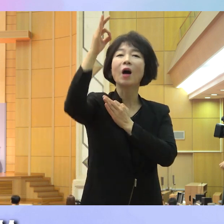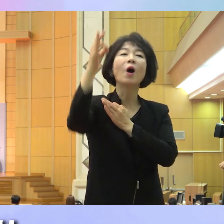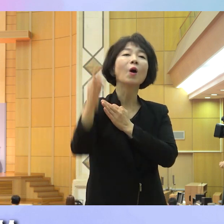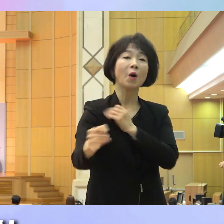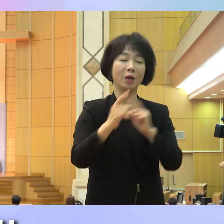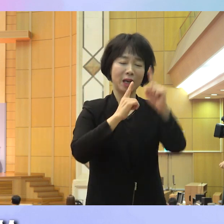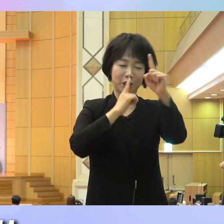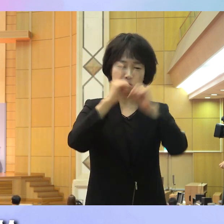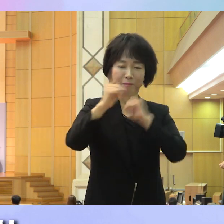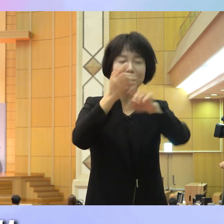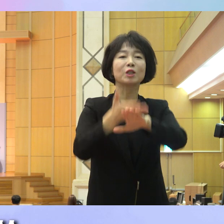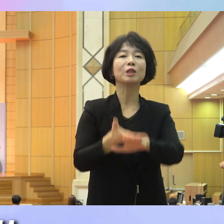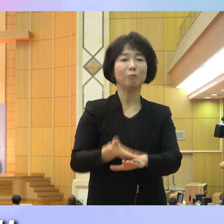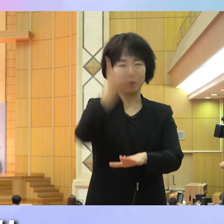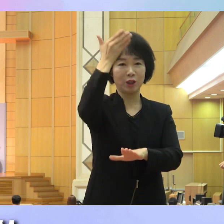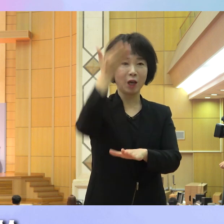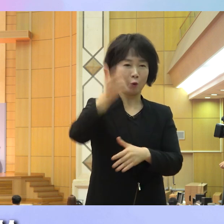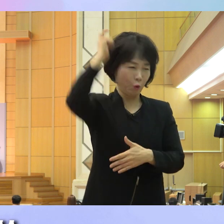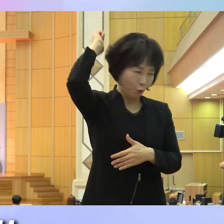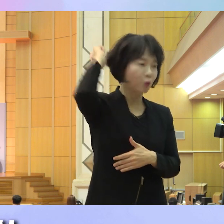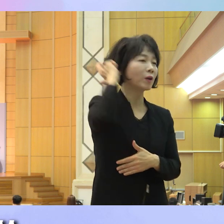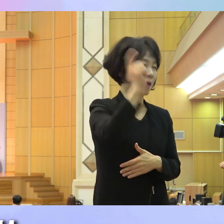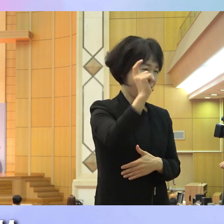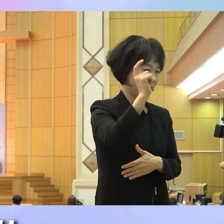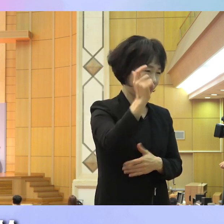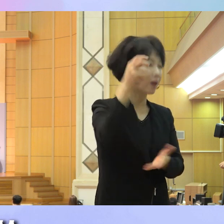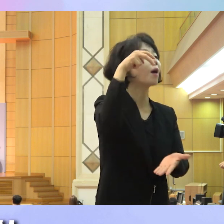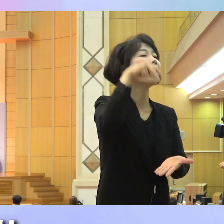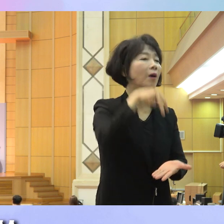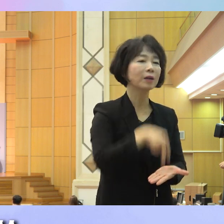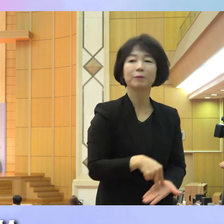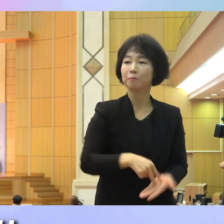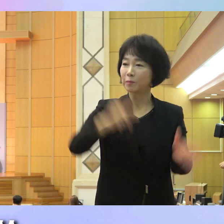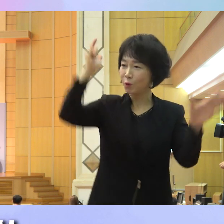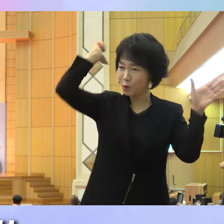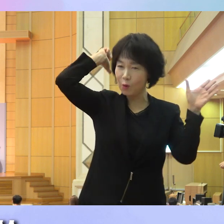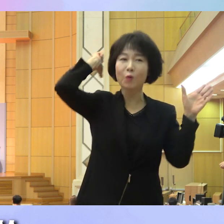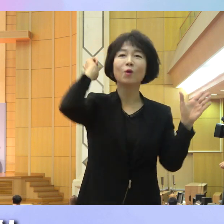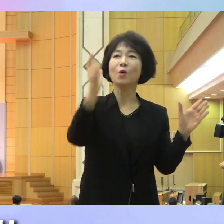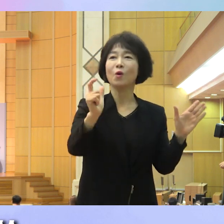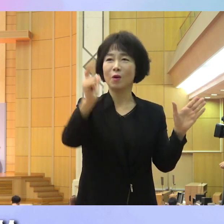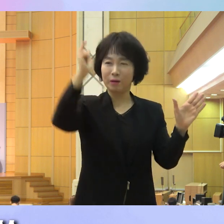서리. 영원하신 말씀 위에 굳게 서리.